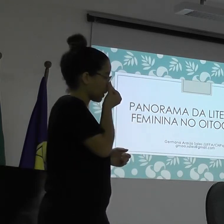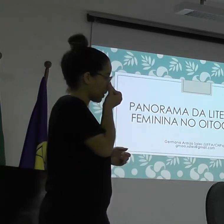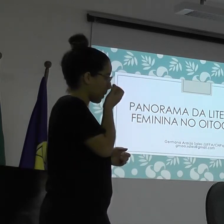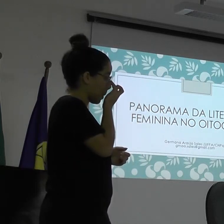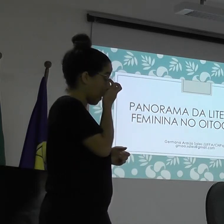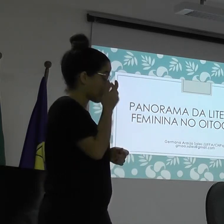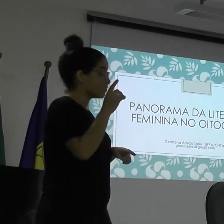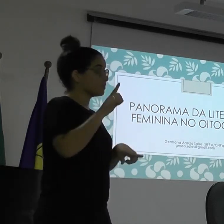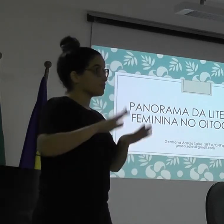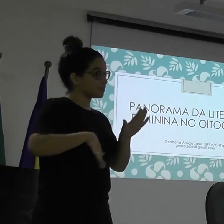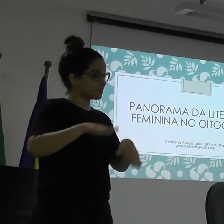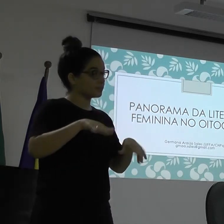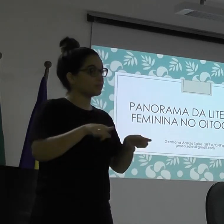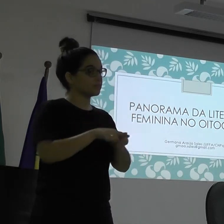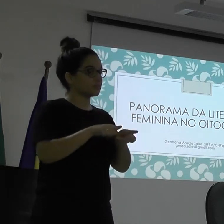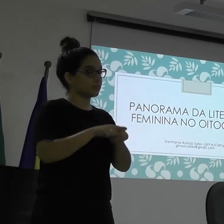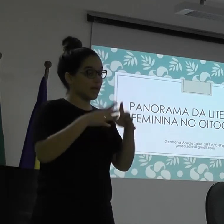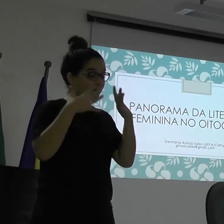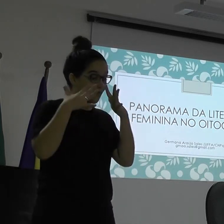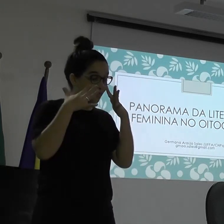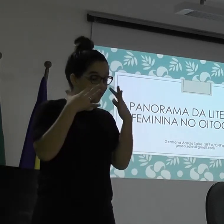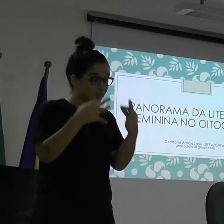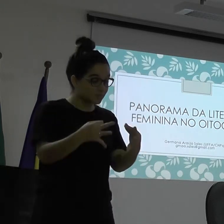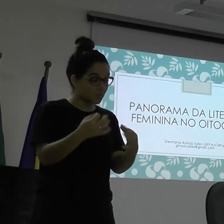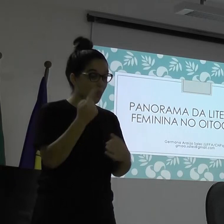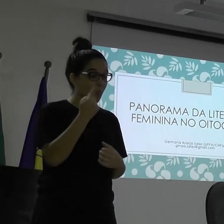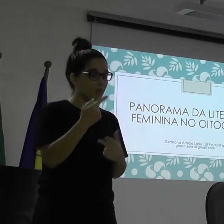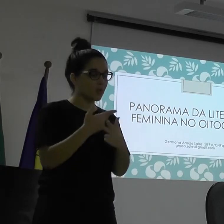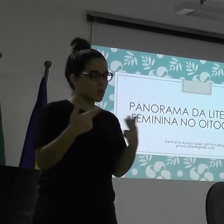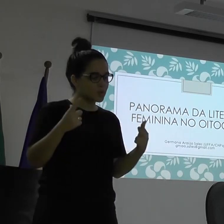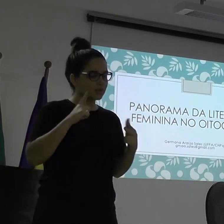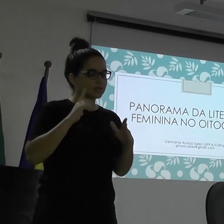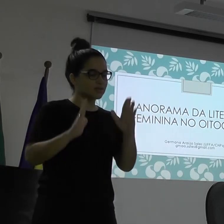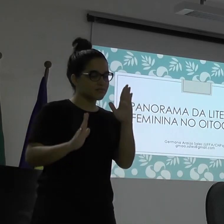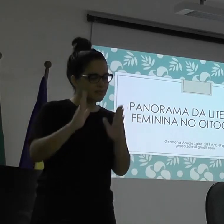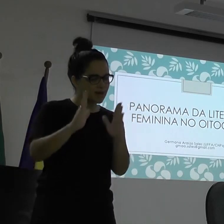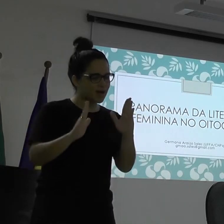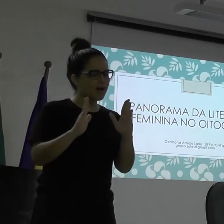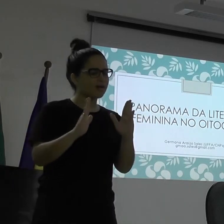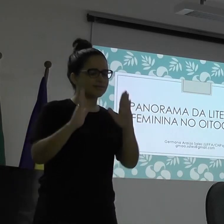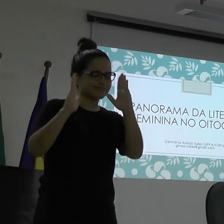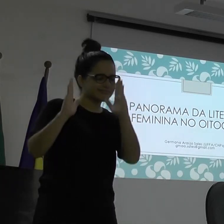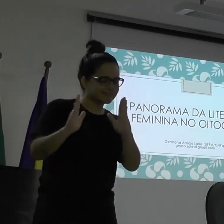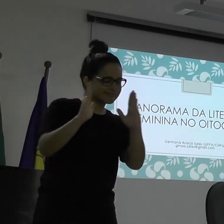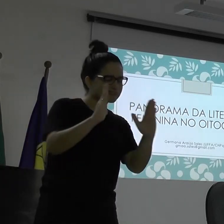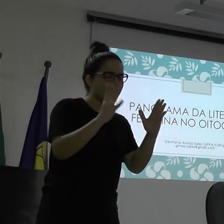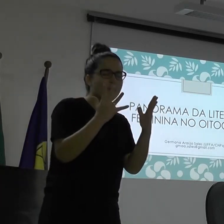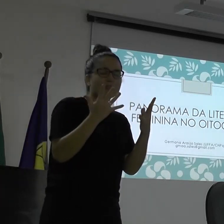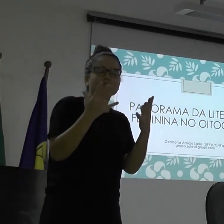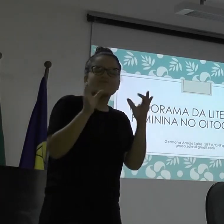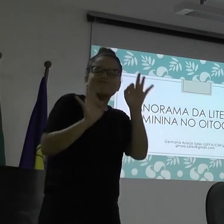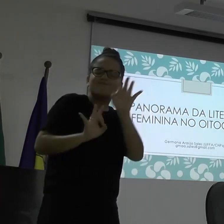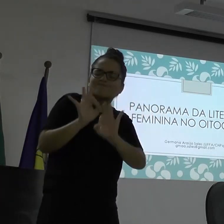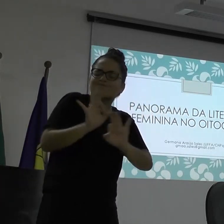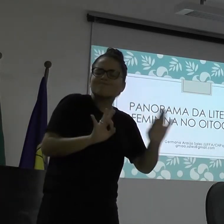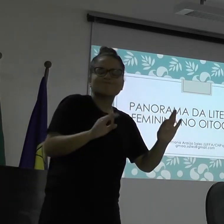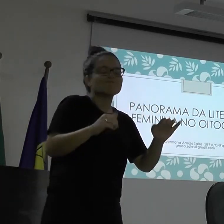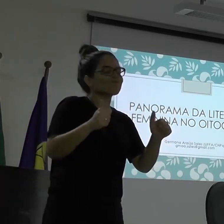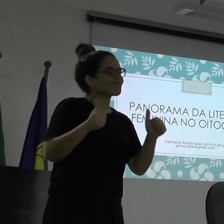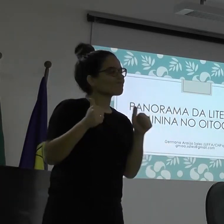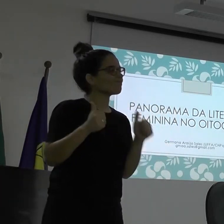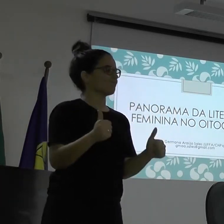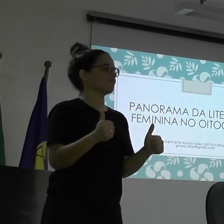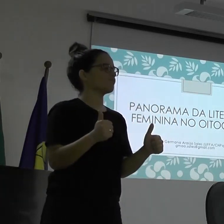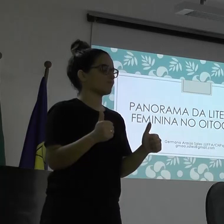Se concentrar numa coisa só, com prazos, com metas. Tinha que ser uma coisa muito bem organizada,